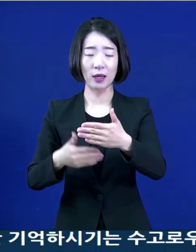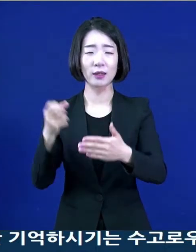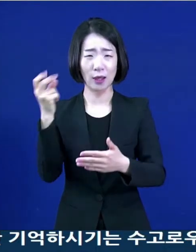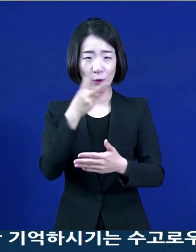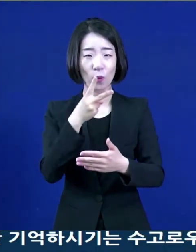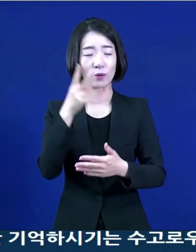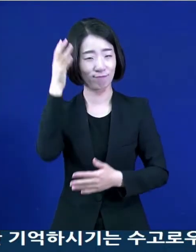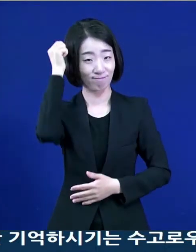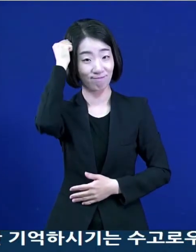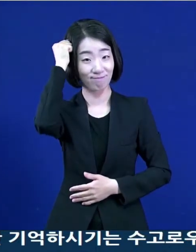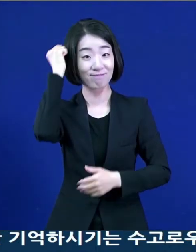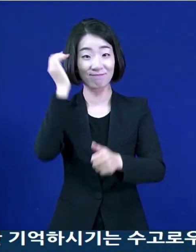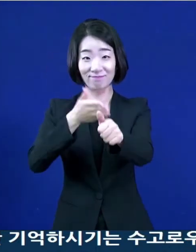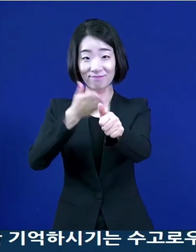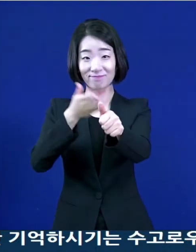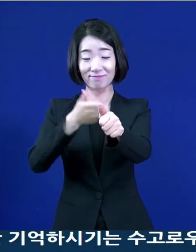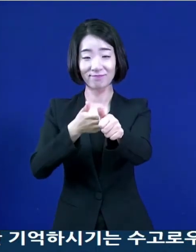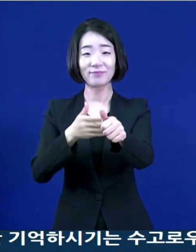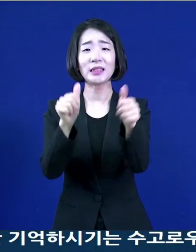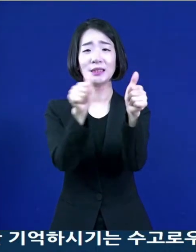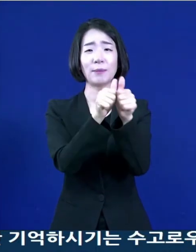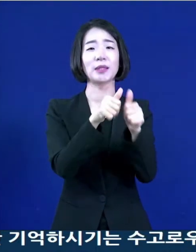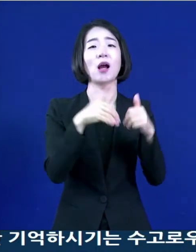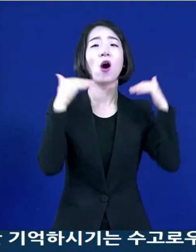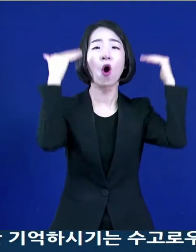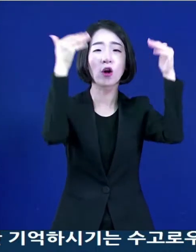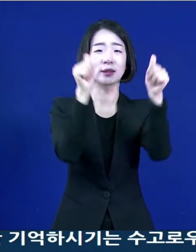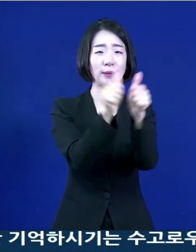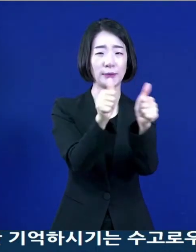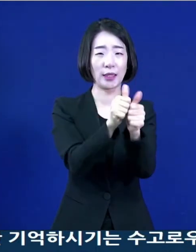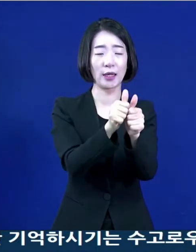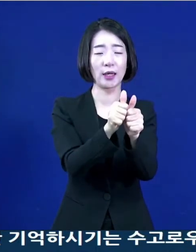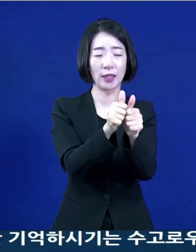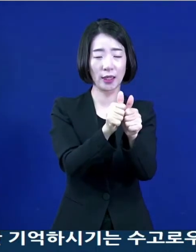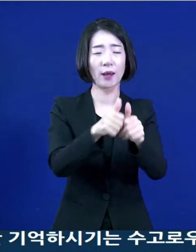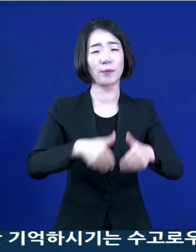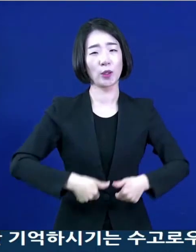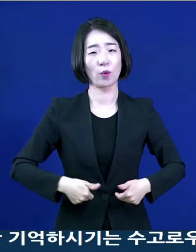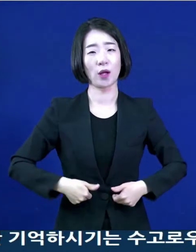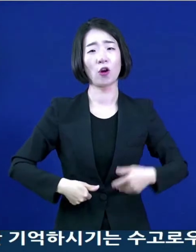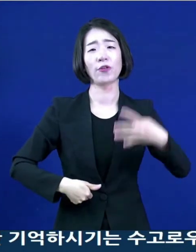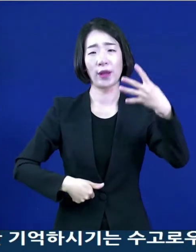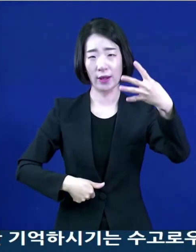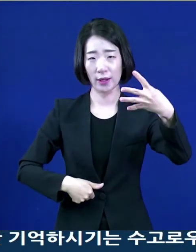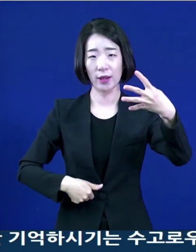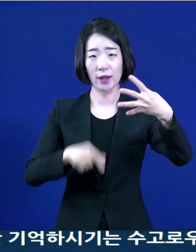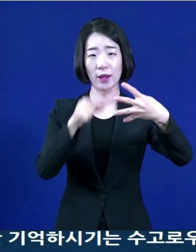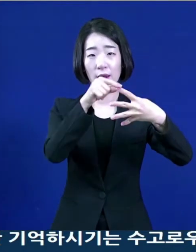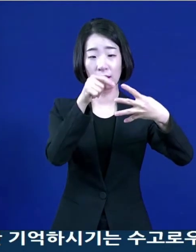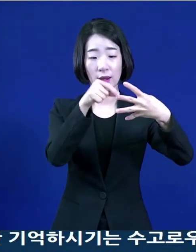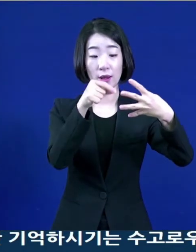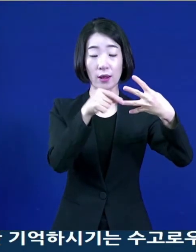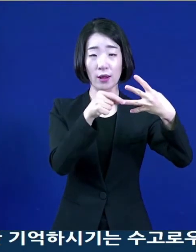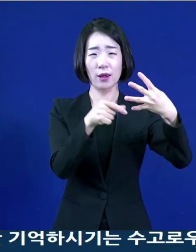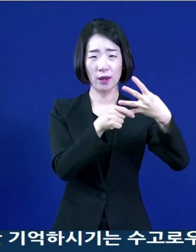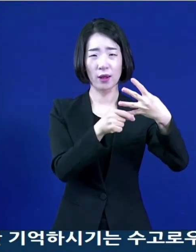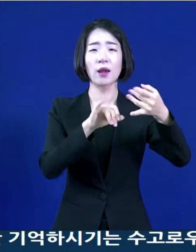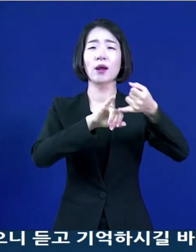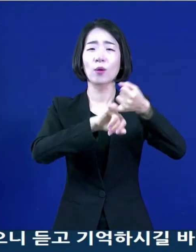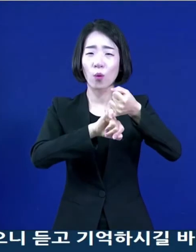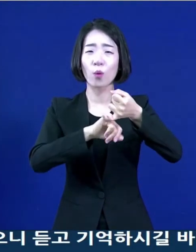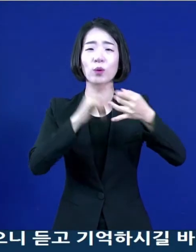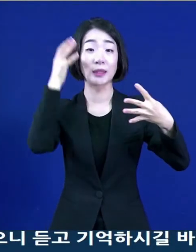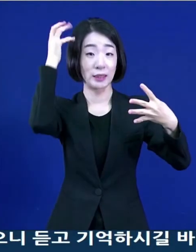남자 어른들에게 이렇게 네 가지를 주셨죠. 특별히 오늘 남자 어르신들은 이 네 가지를 가능한 좀 오랫동안 마음에 담아두셨으면